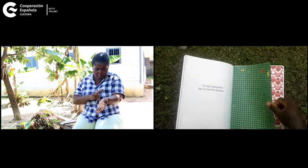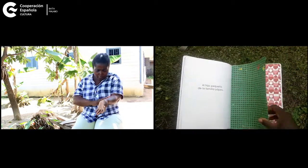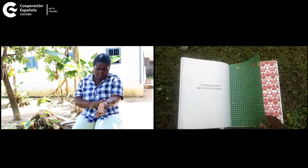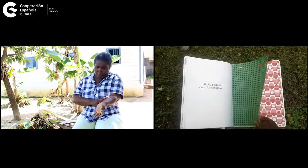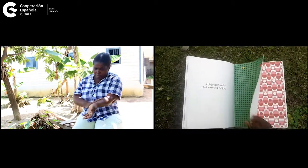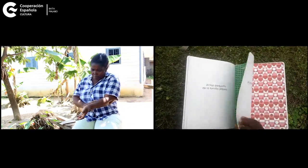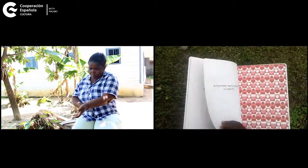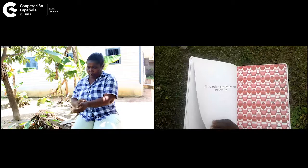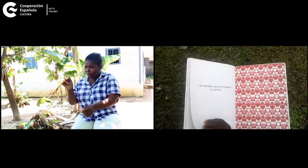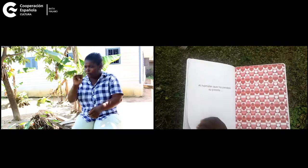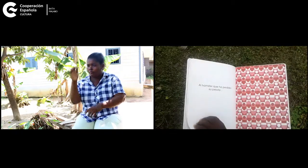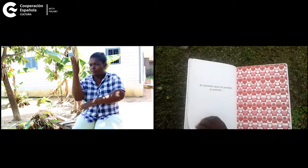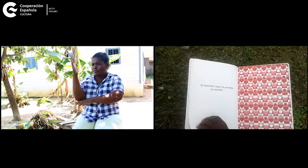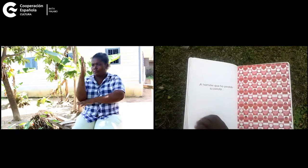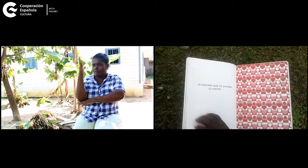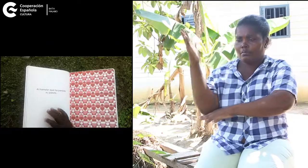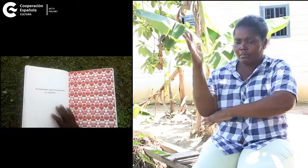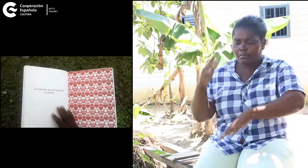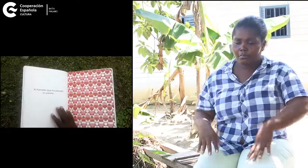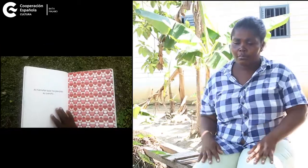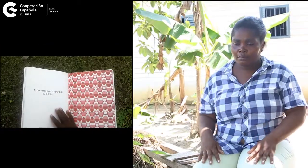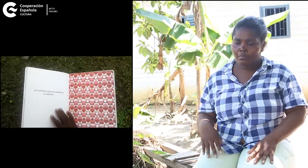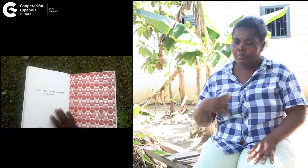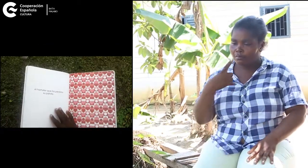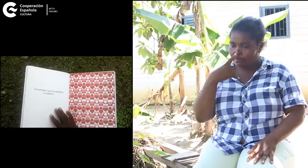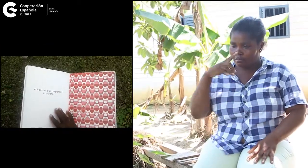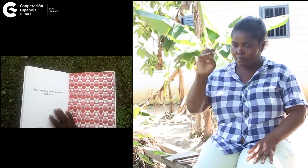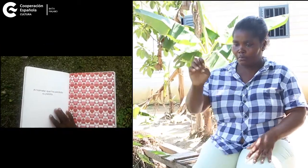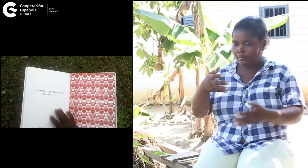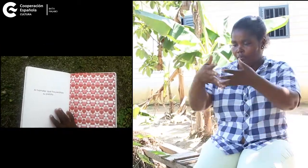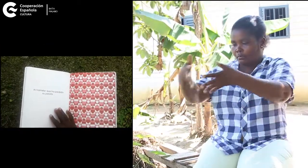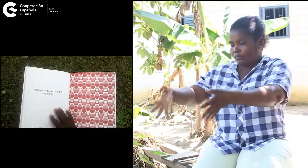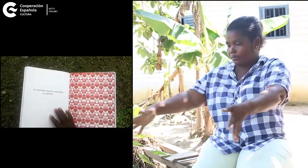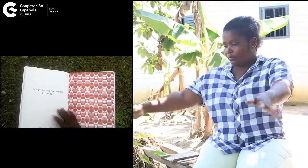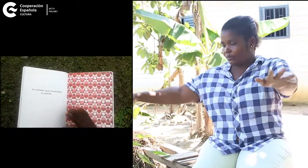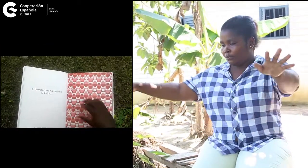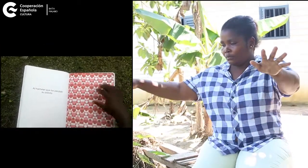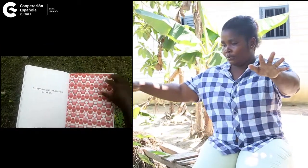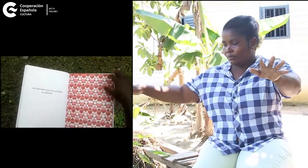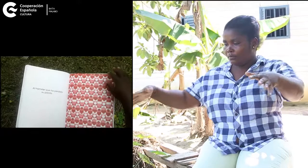verde como el bosque. Al hámster que se ha perdido su pelota.